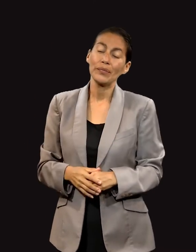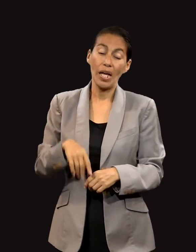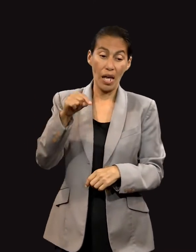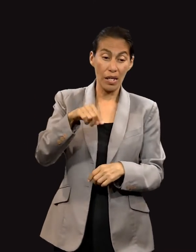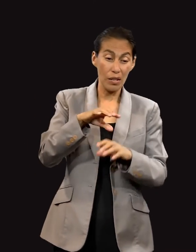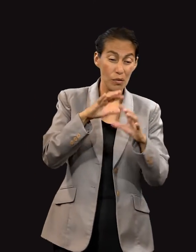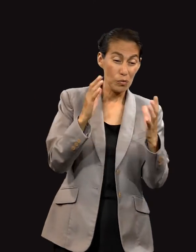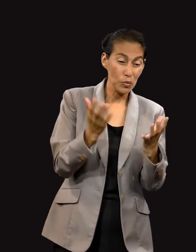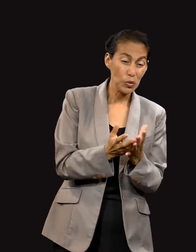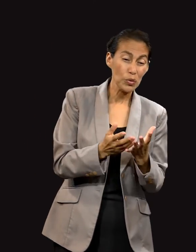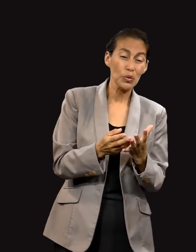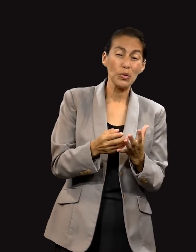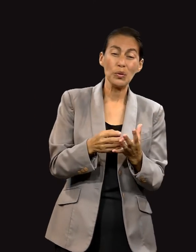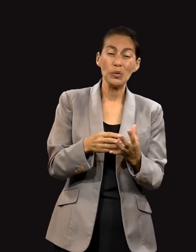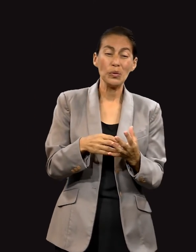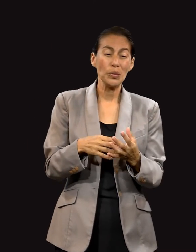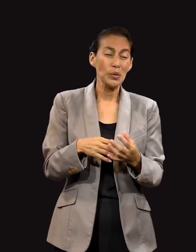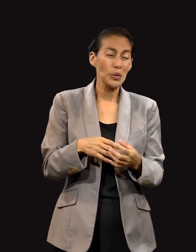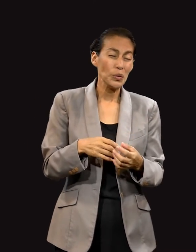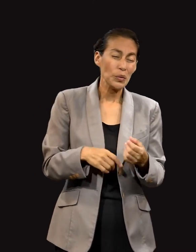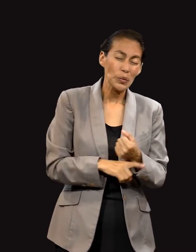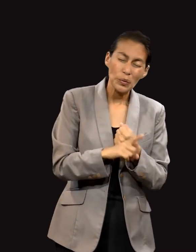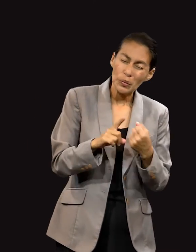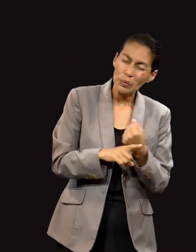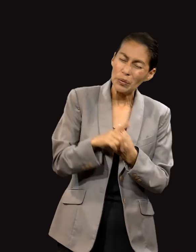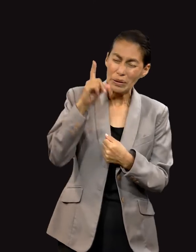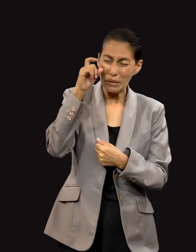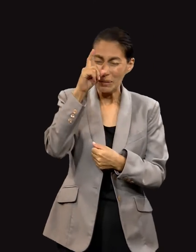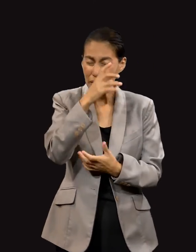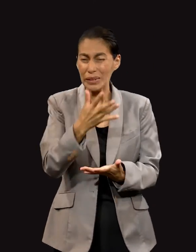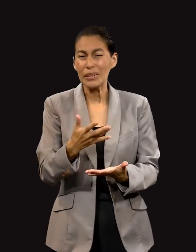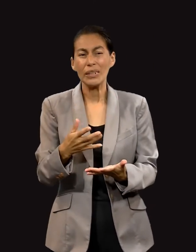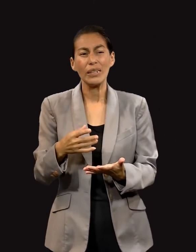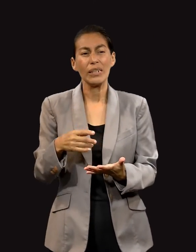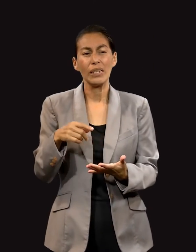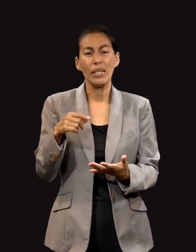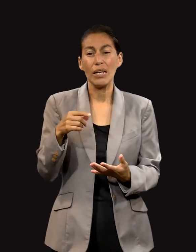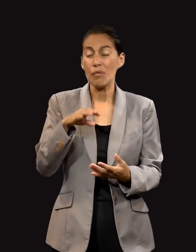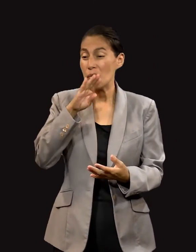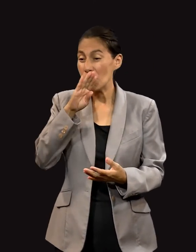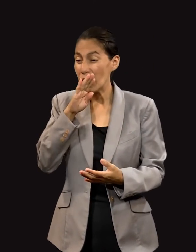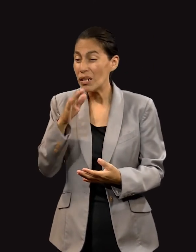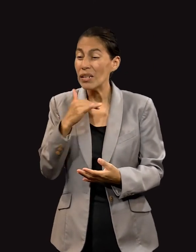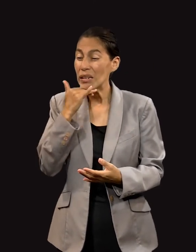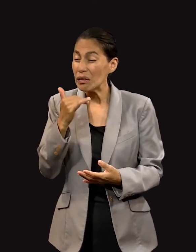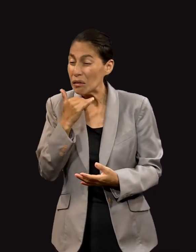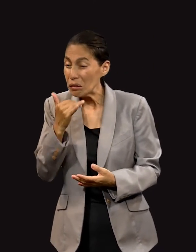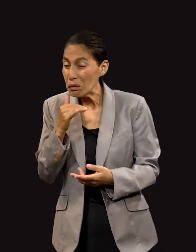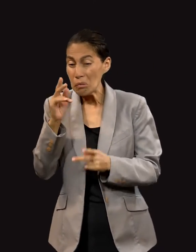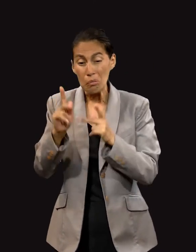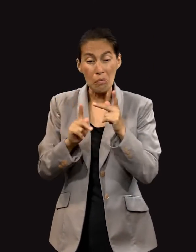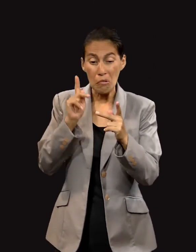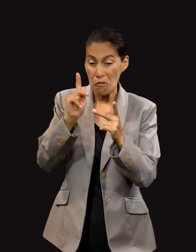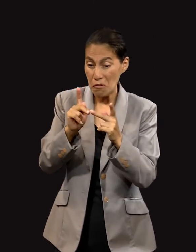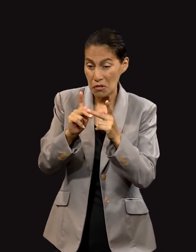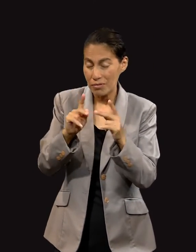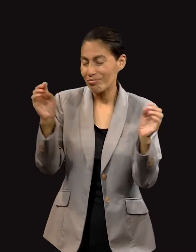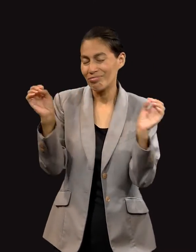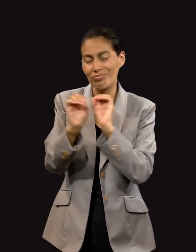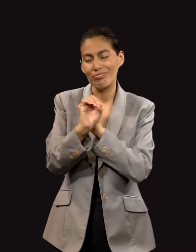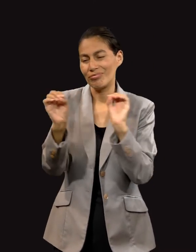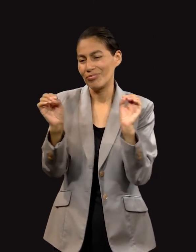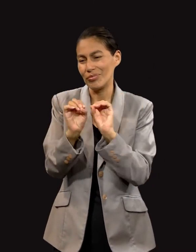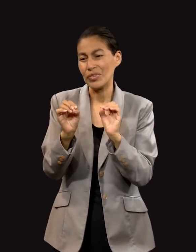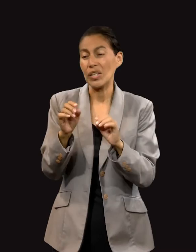madres tenemos muchos errores hacia nuestros hijos. Y muchas veces no nos damos cuenta. Entonces yo le decía a ella, seguramente